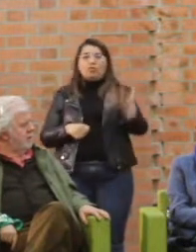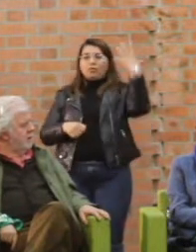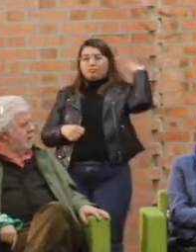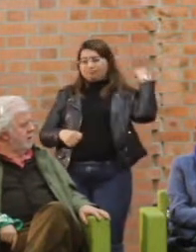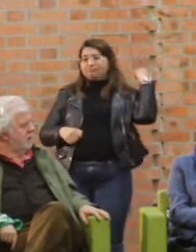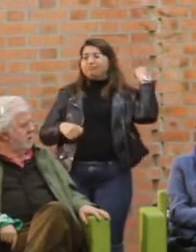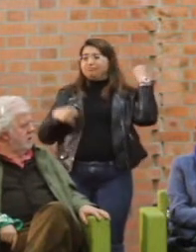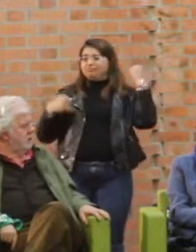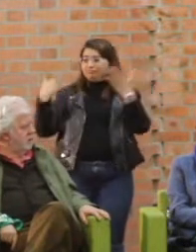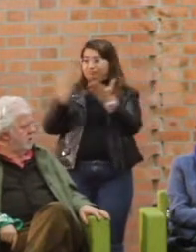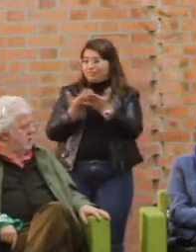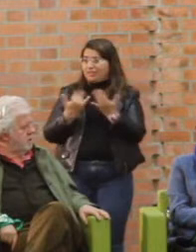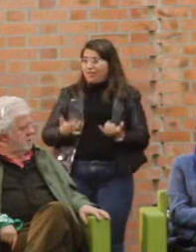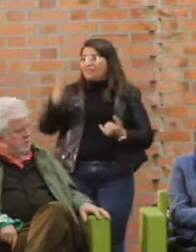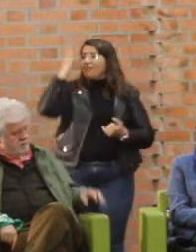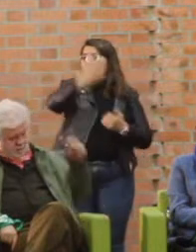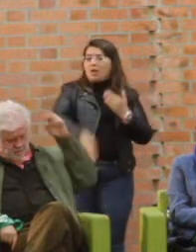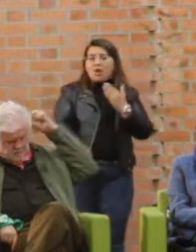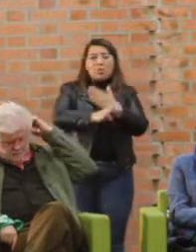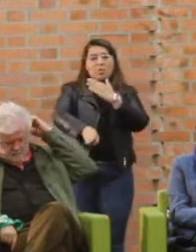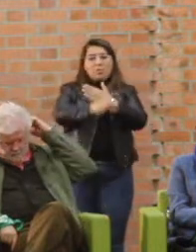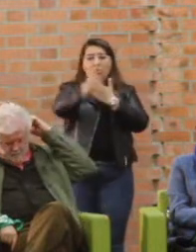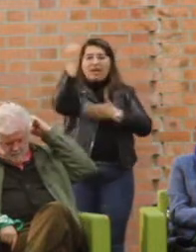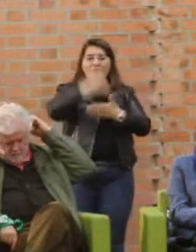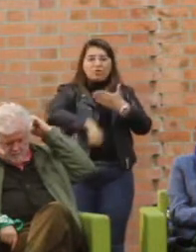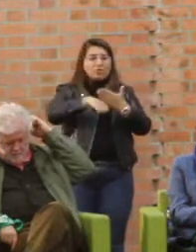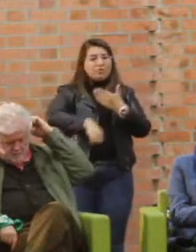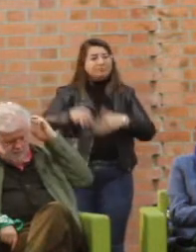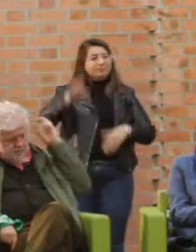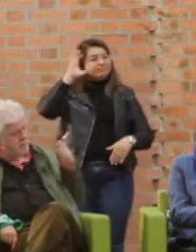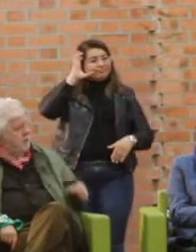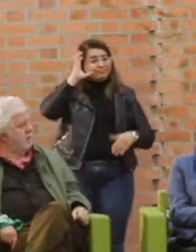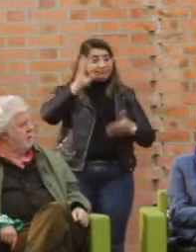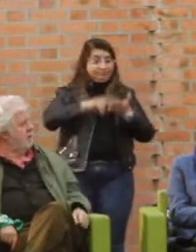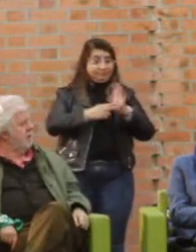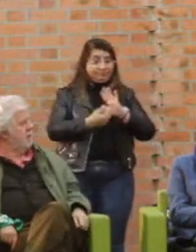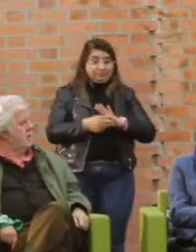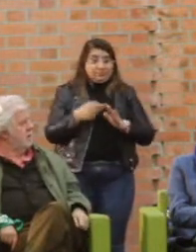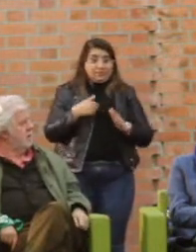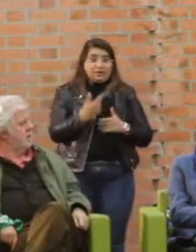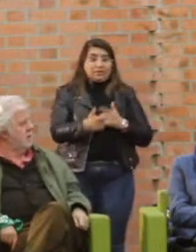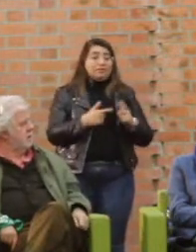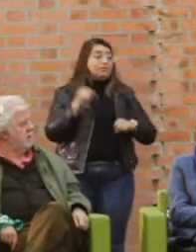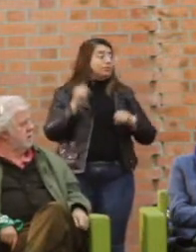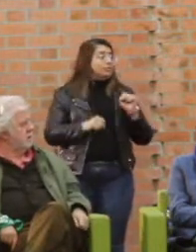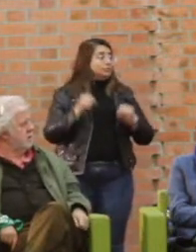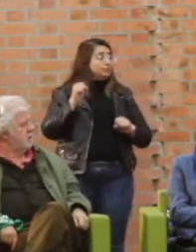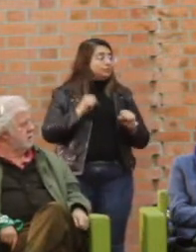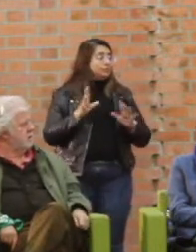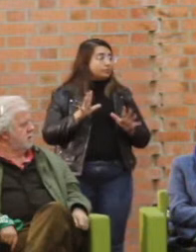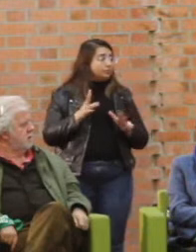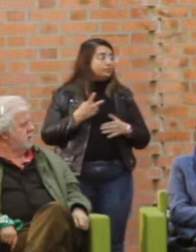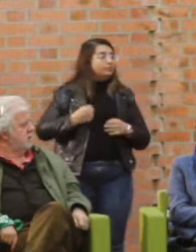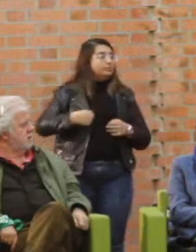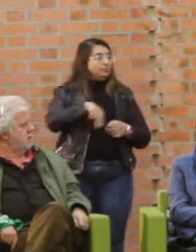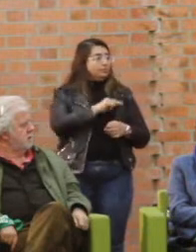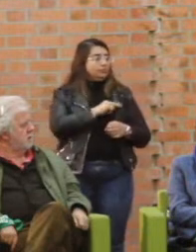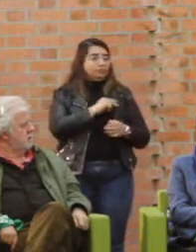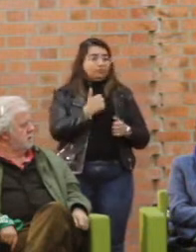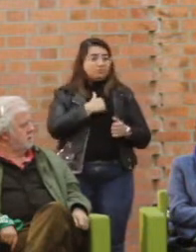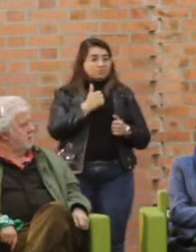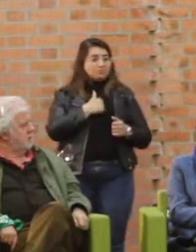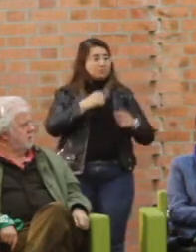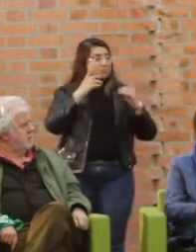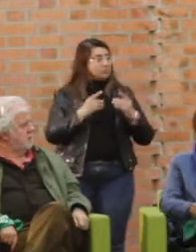Más allá de la ley y que Esta es una como una Consigna de defensa Pues por nuestras por nuestra autonomía